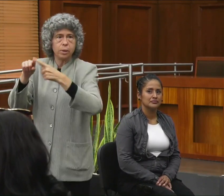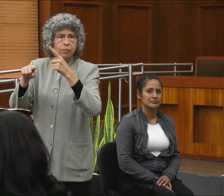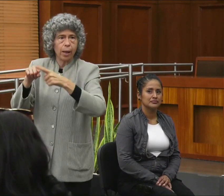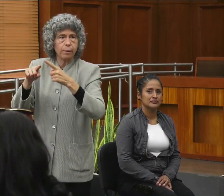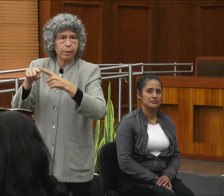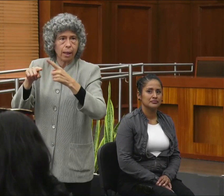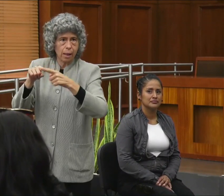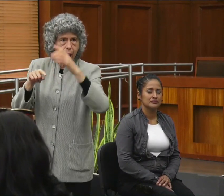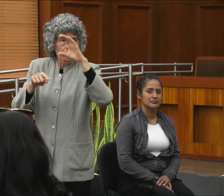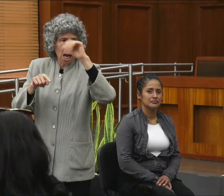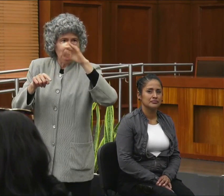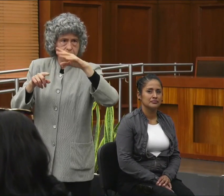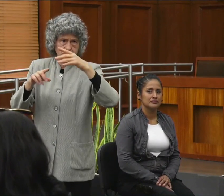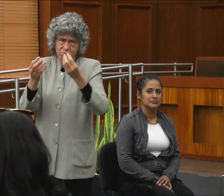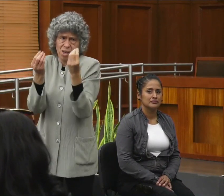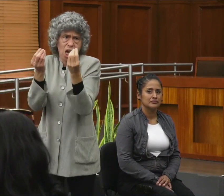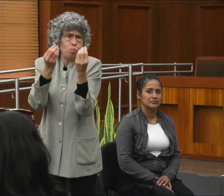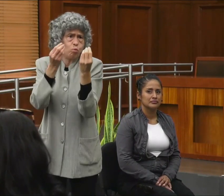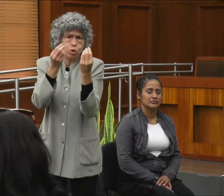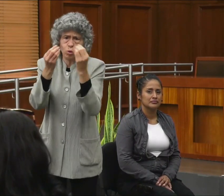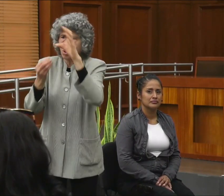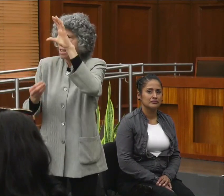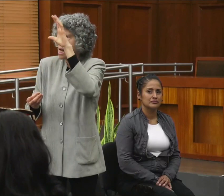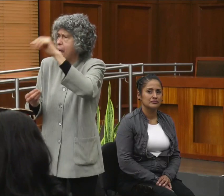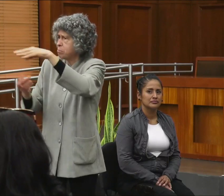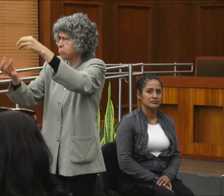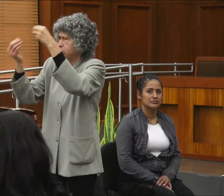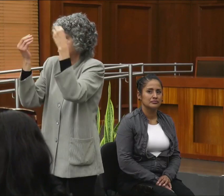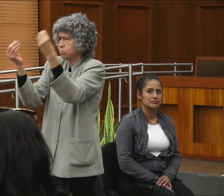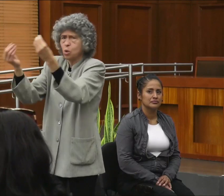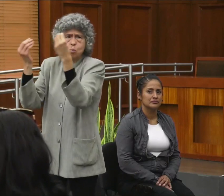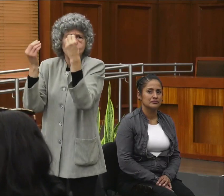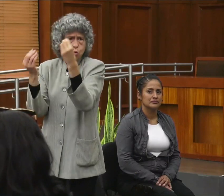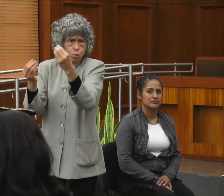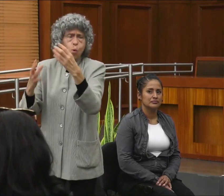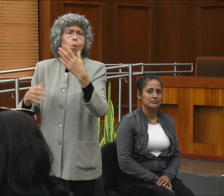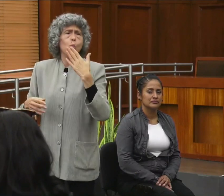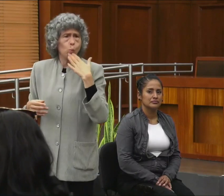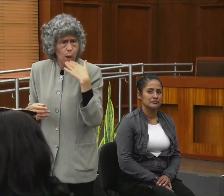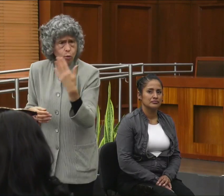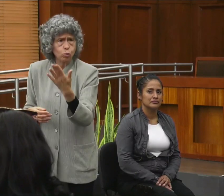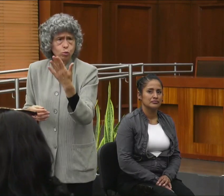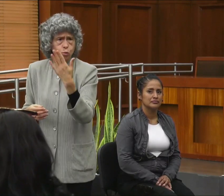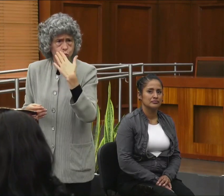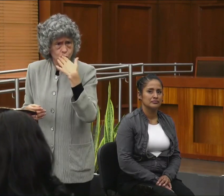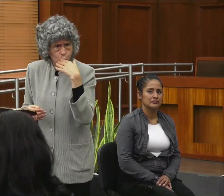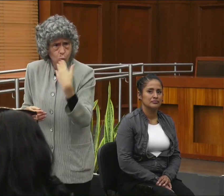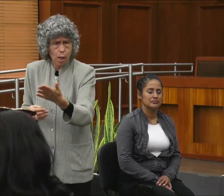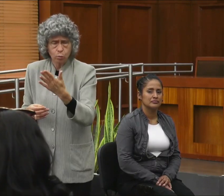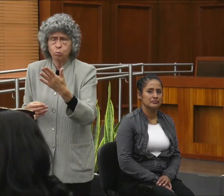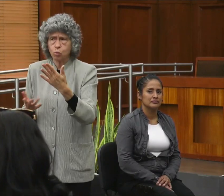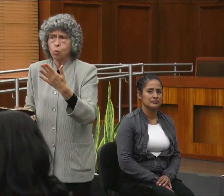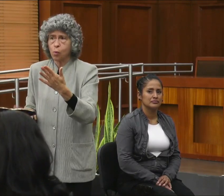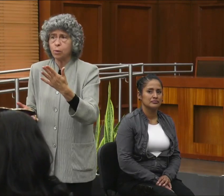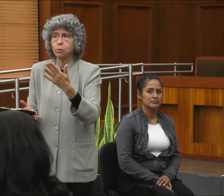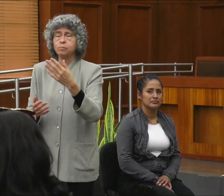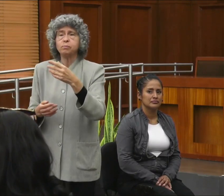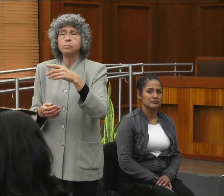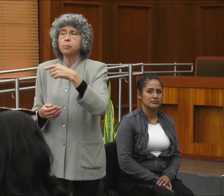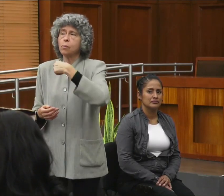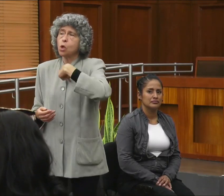CAM, en los diferentes CAM que existen, que son muchos, hay muchos CAM, son buenos, está bien.